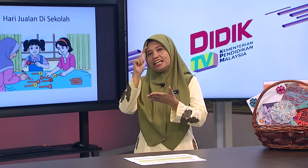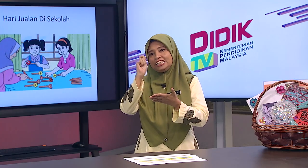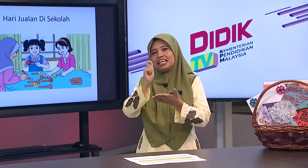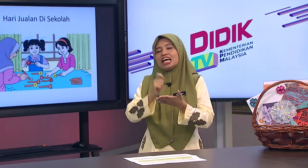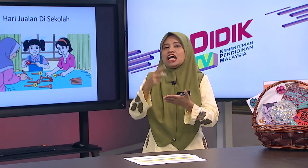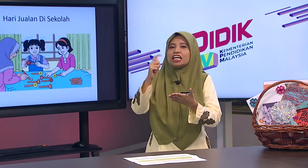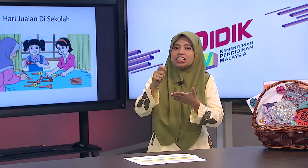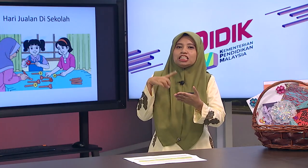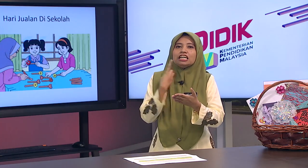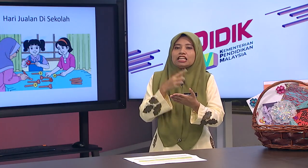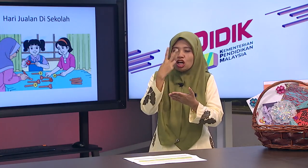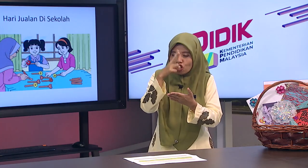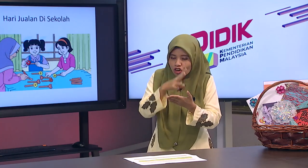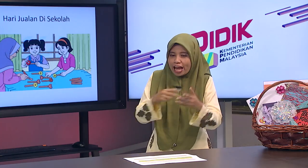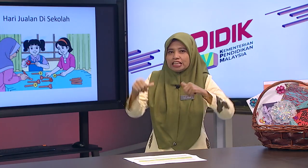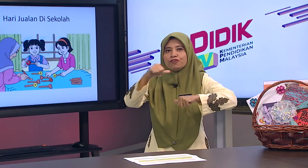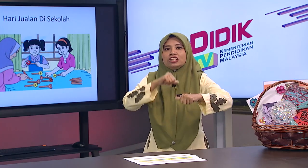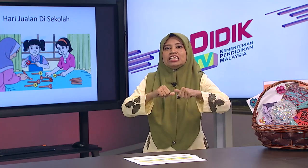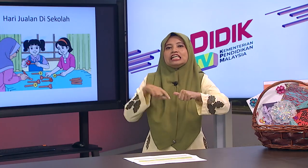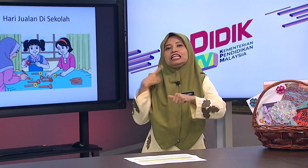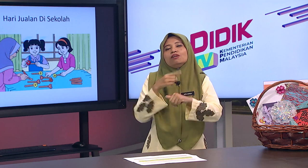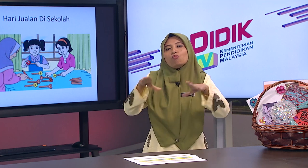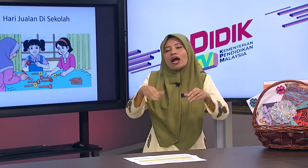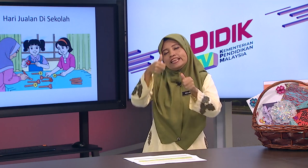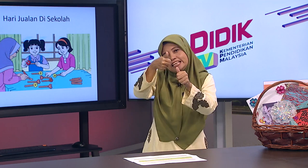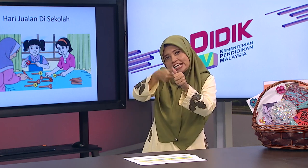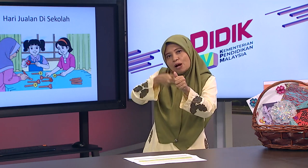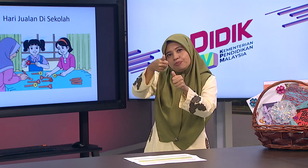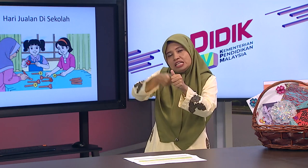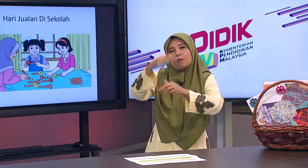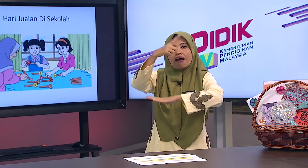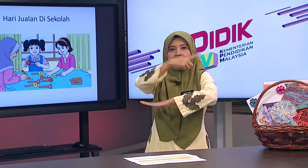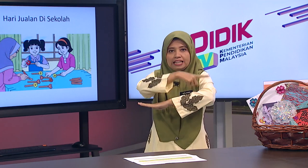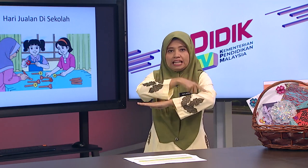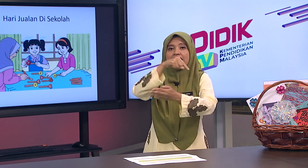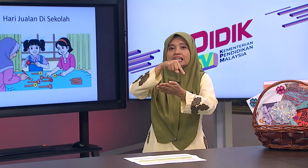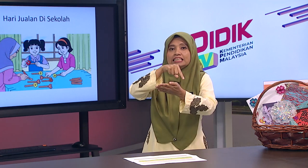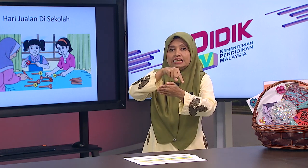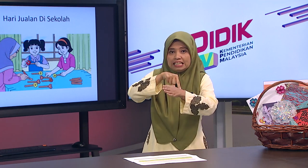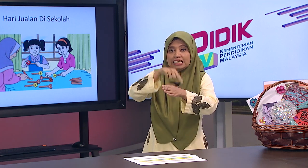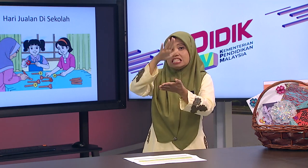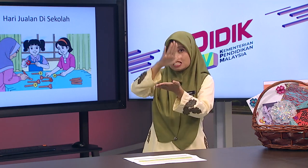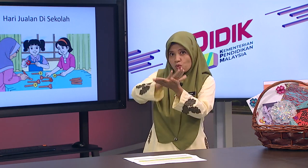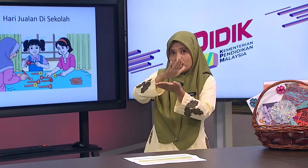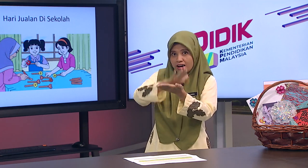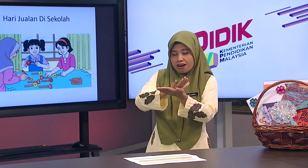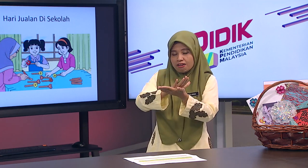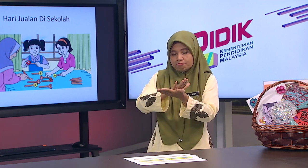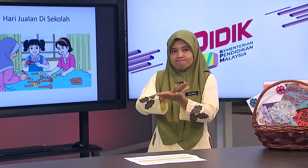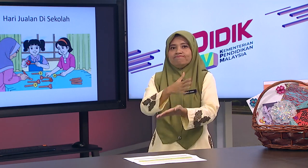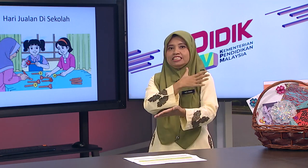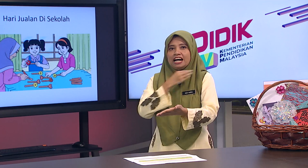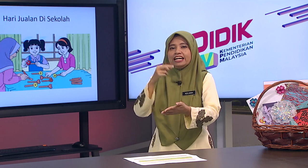pembelajaran tadi. Tadi kita dah tengok aktiviti kita buat tiap-tiap hari di